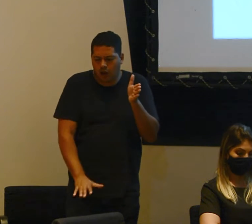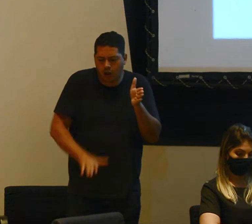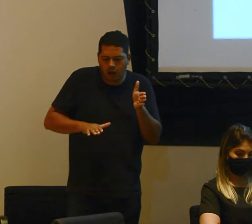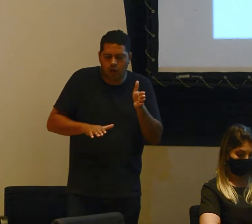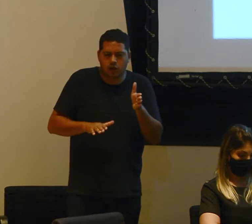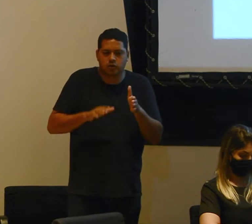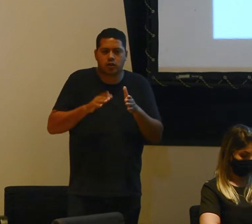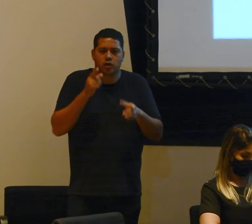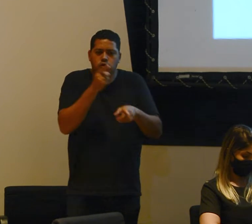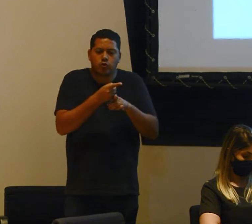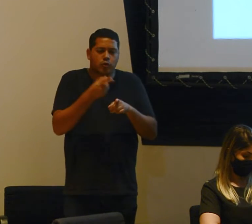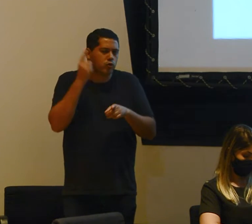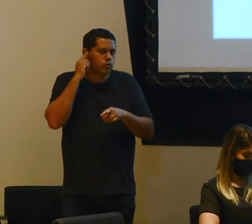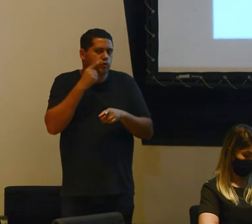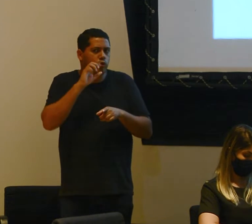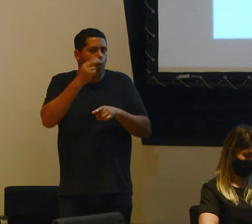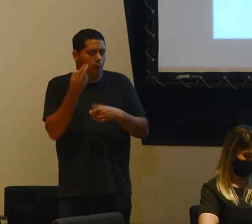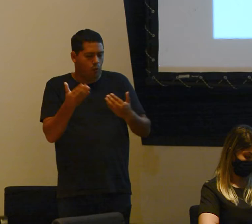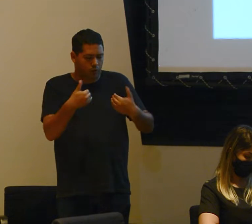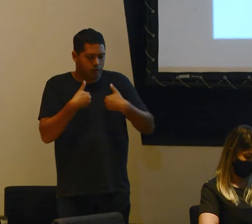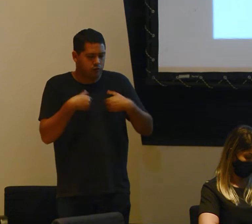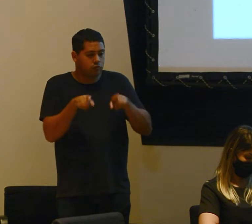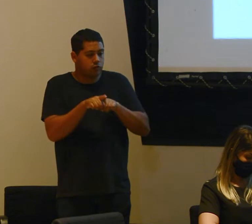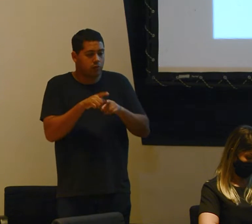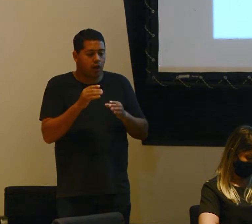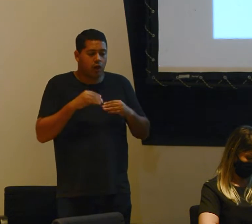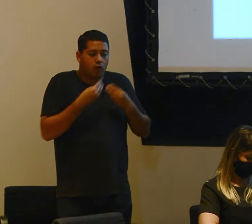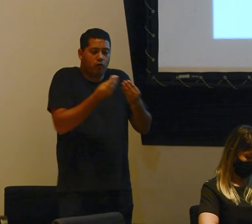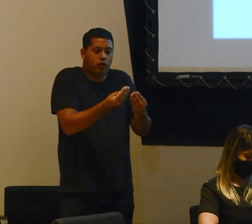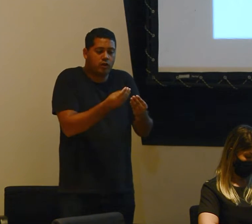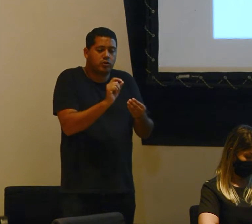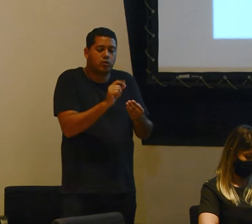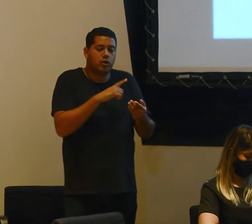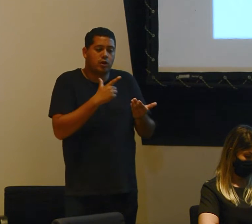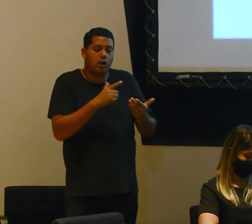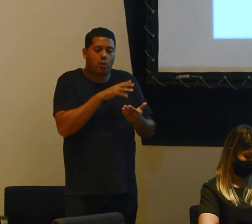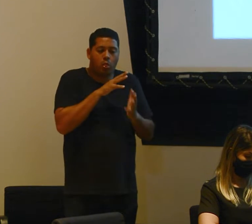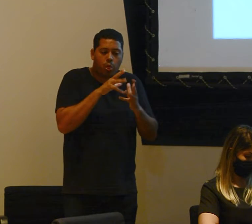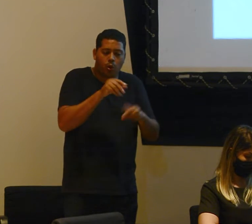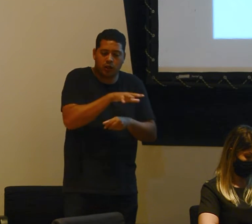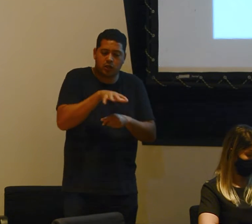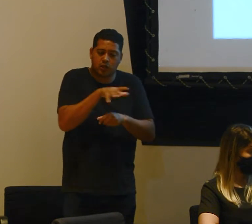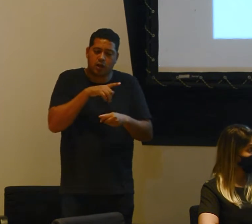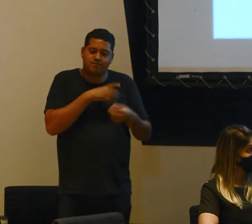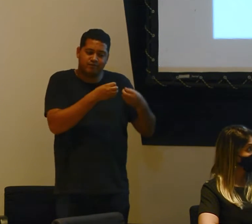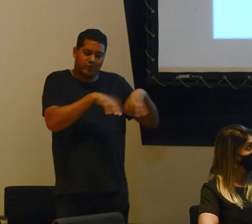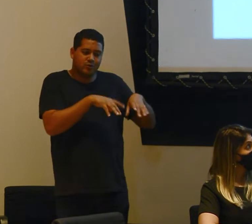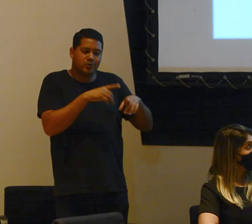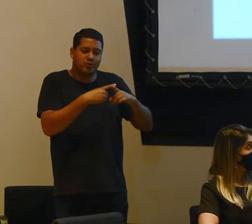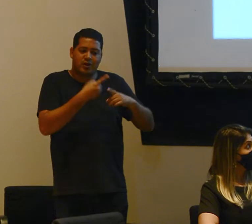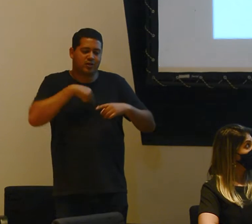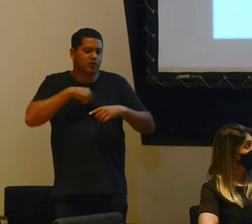e/ou o autismo e oferecer intervenções que abarquem todas as áreas afetadas, para que a gente não haja de maneira